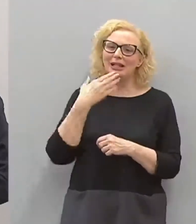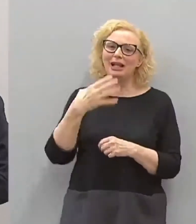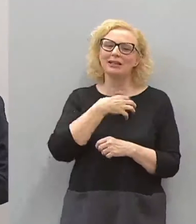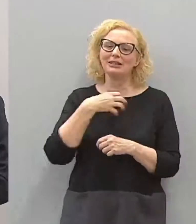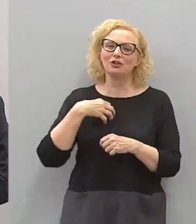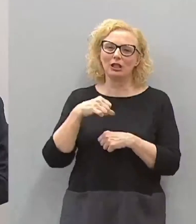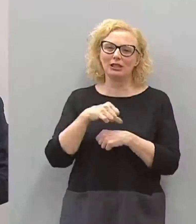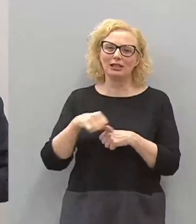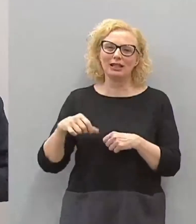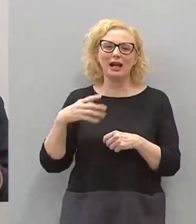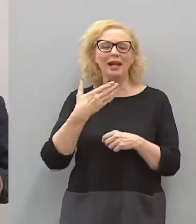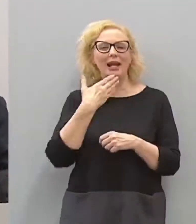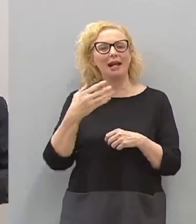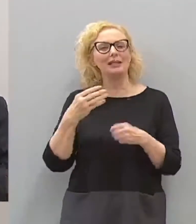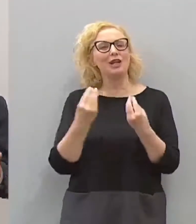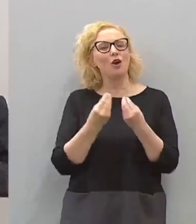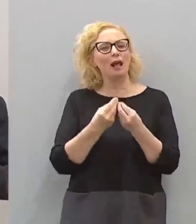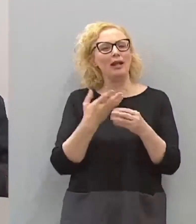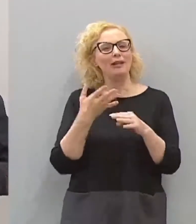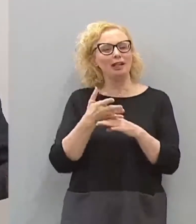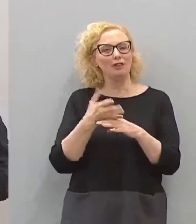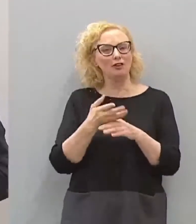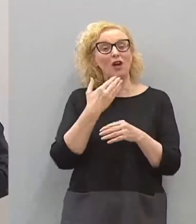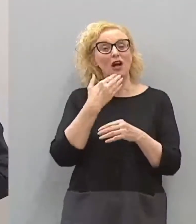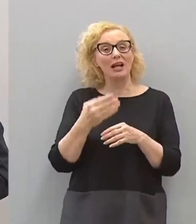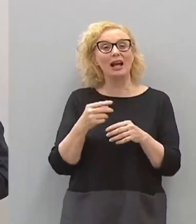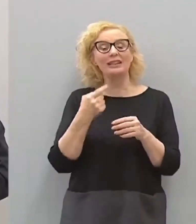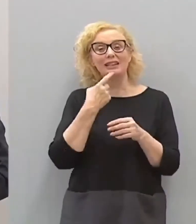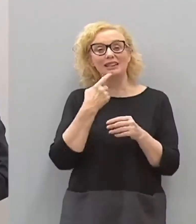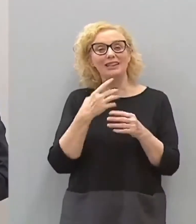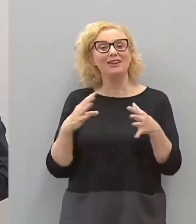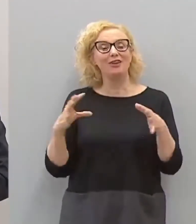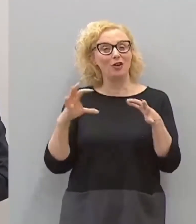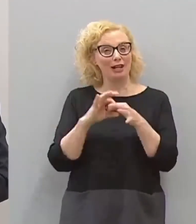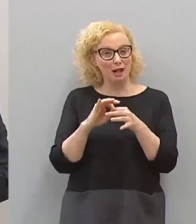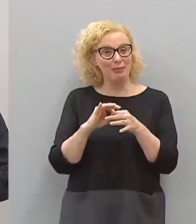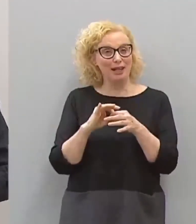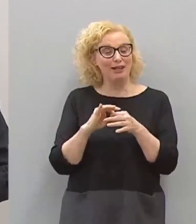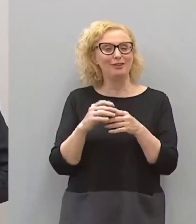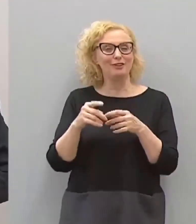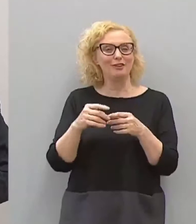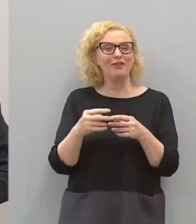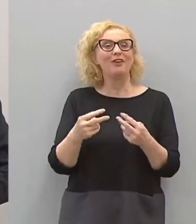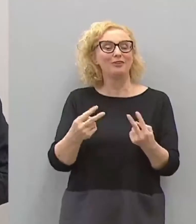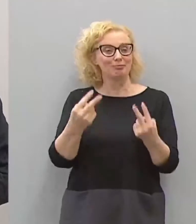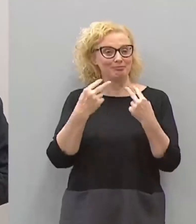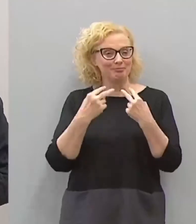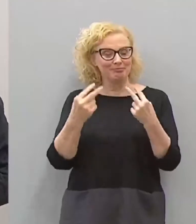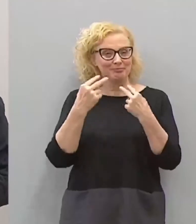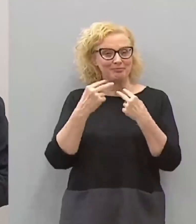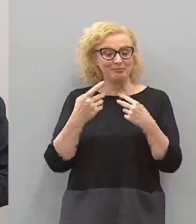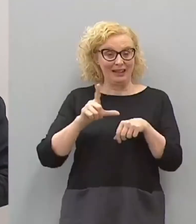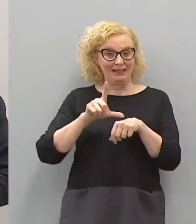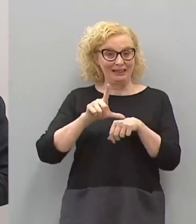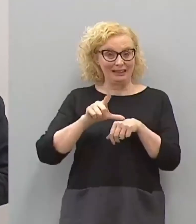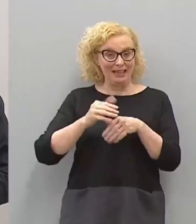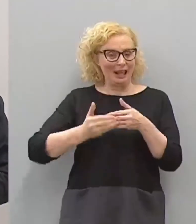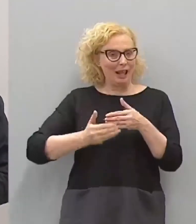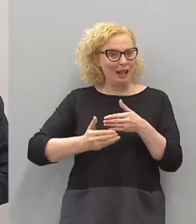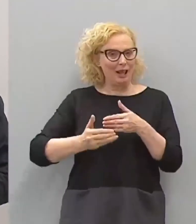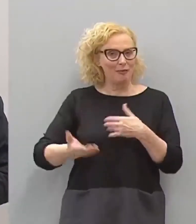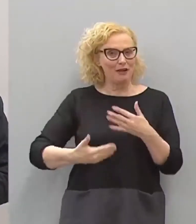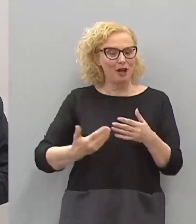sono intervenuti ringraziamo anche che sia collegato che non abbiamo coinvolto il tempo però passato abbondante